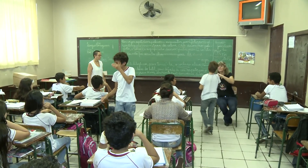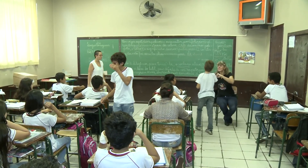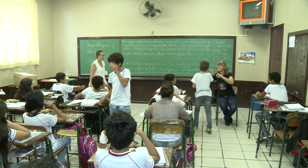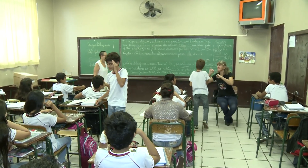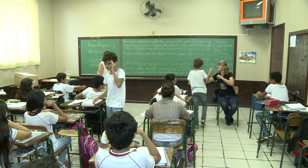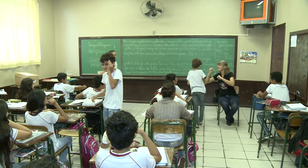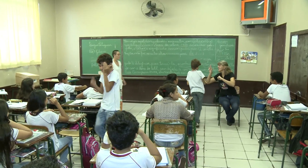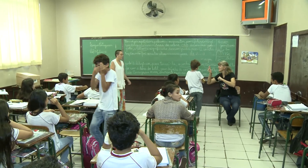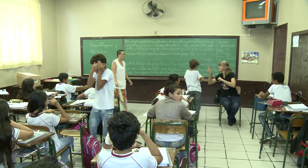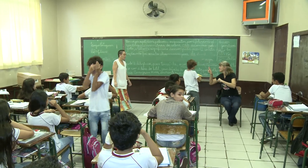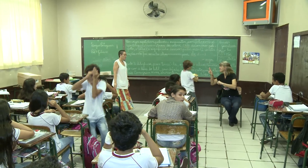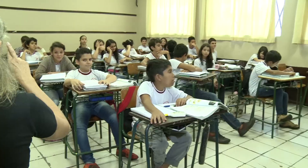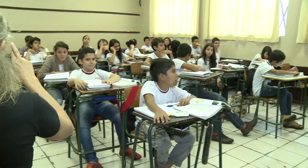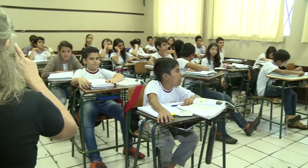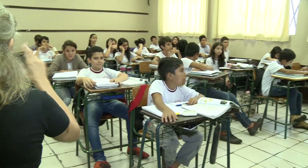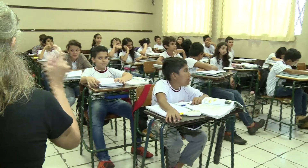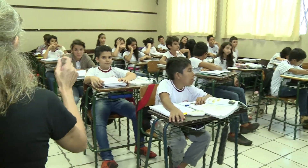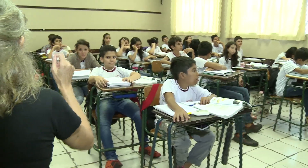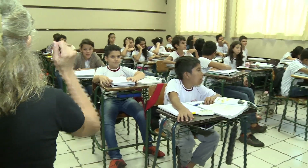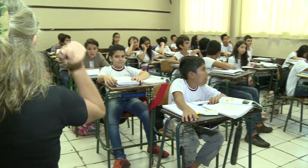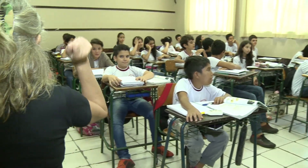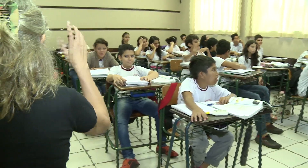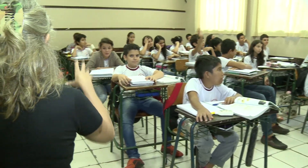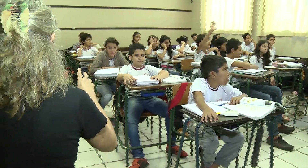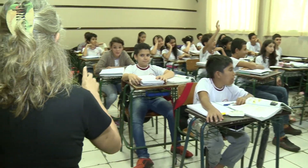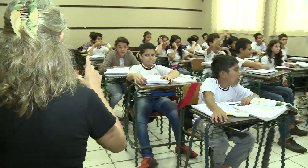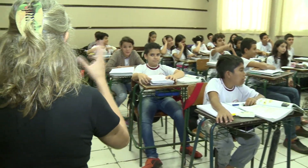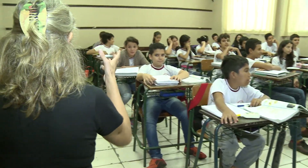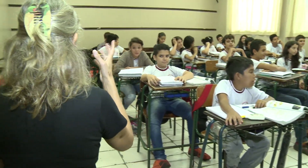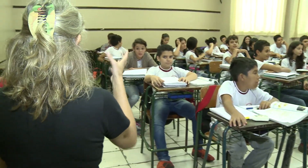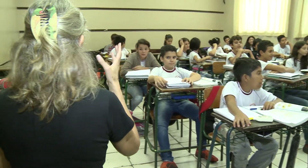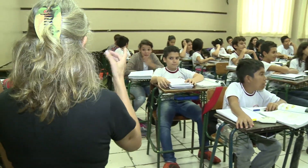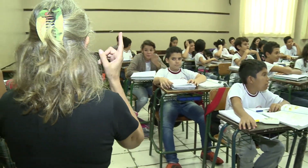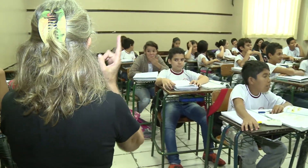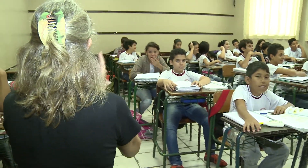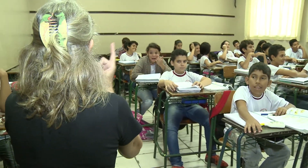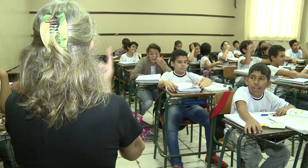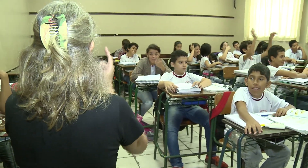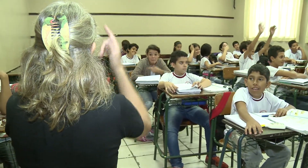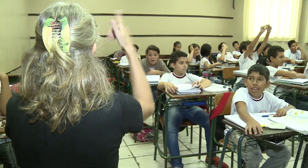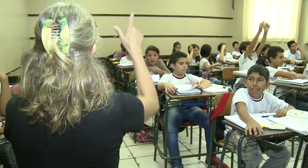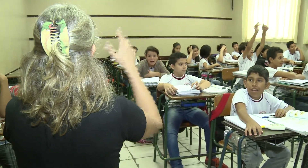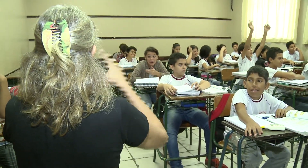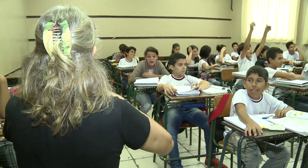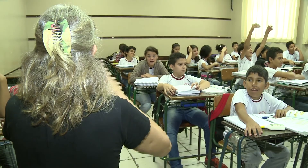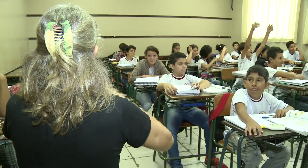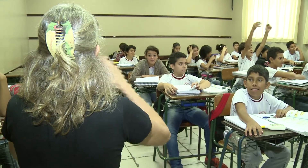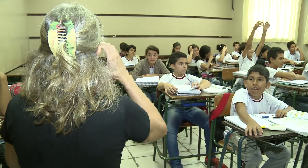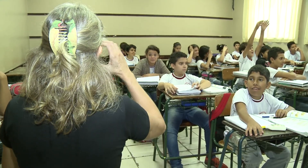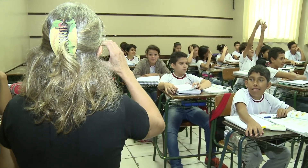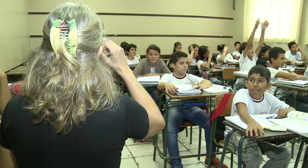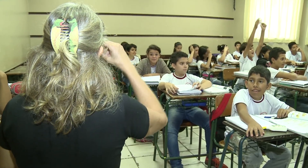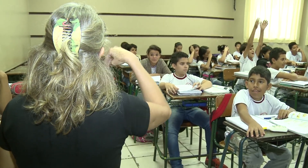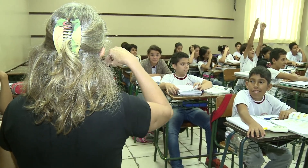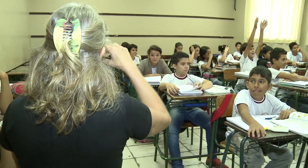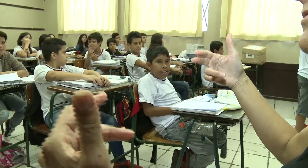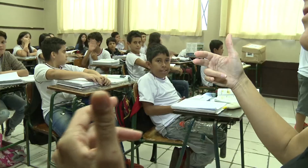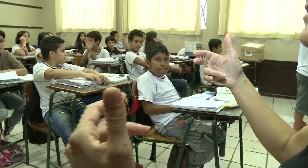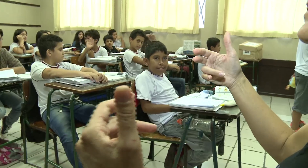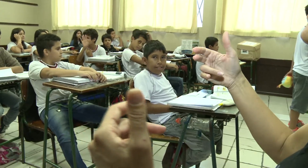foi rejeitada e substituída pelo oralismo, técnica onde o surdo faz a leitura labial e interpreta o que é